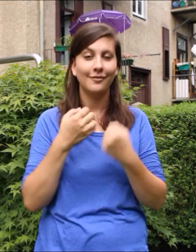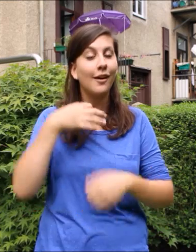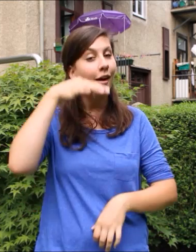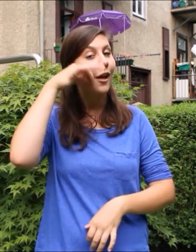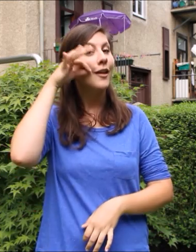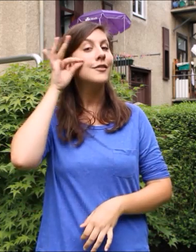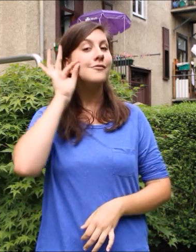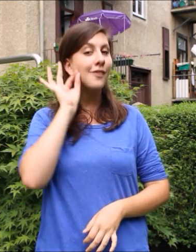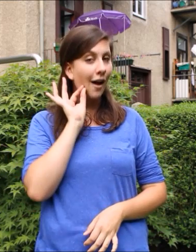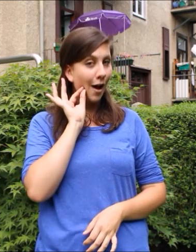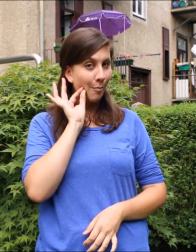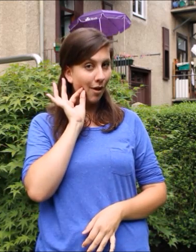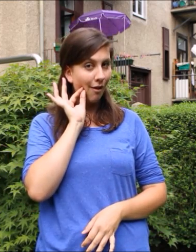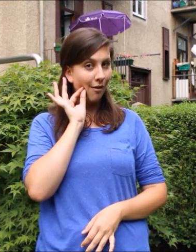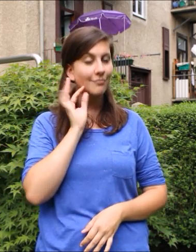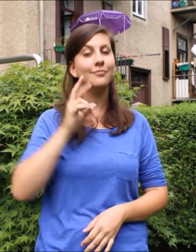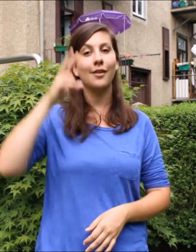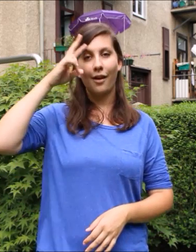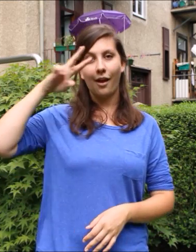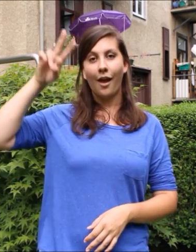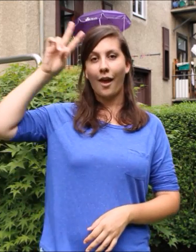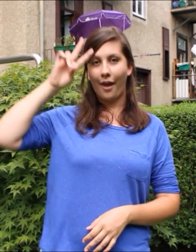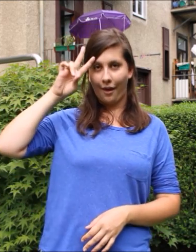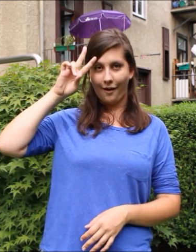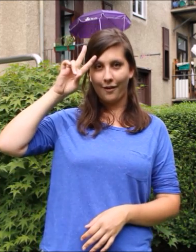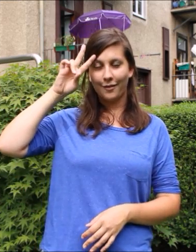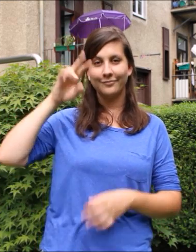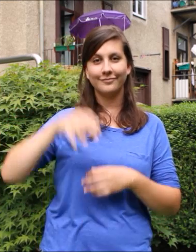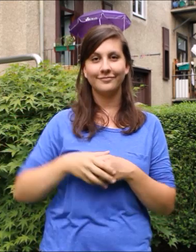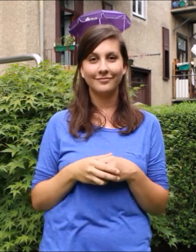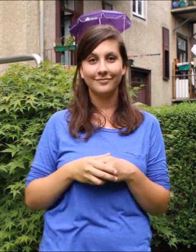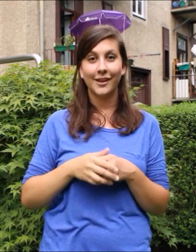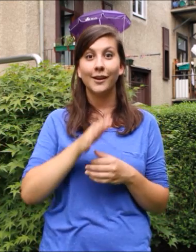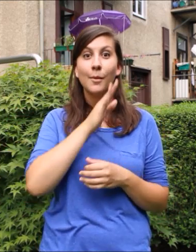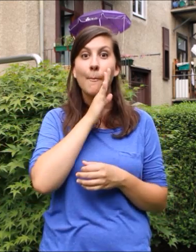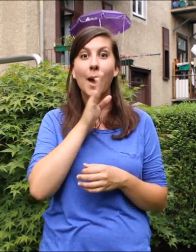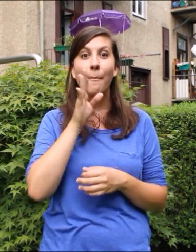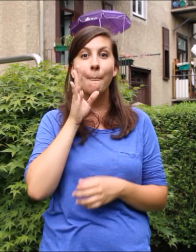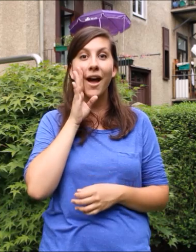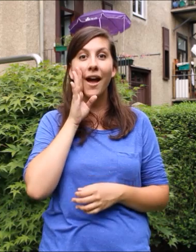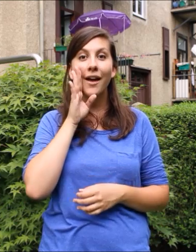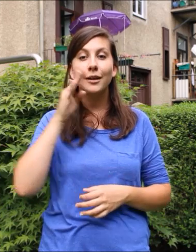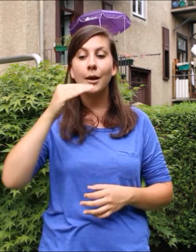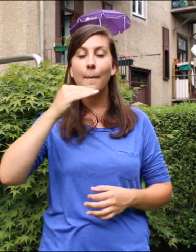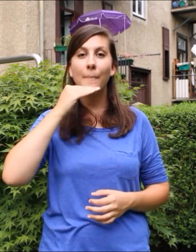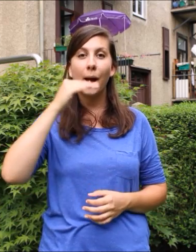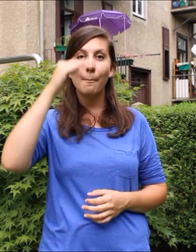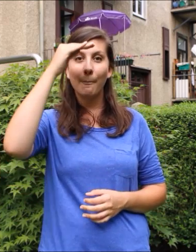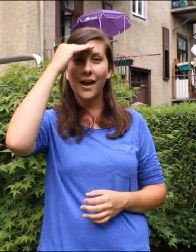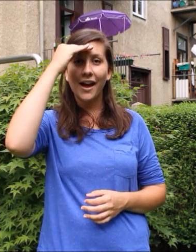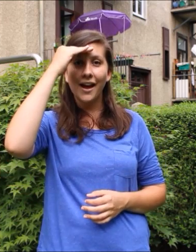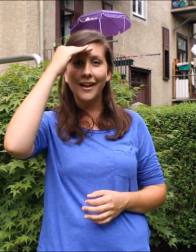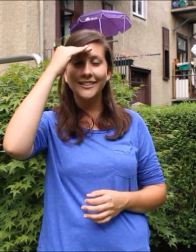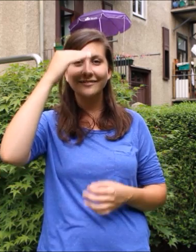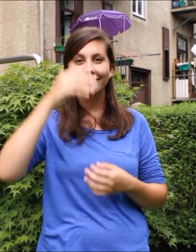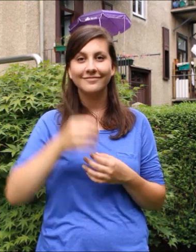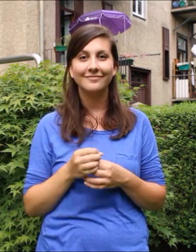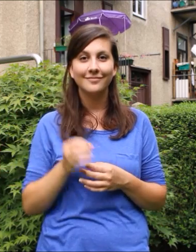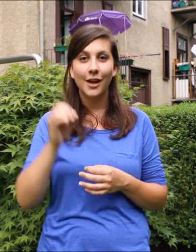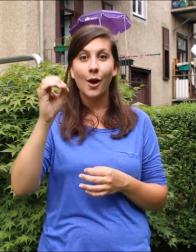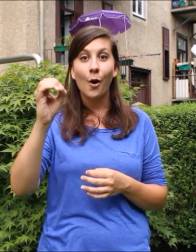Das heißt Arme, das heißt Herr Das heißt Mama, das ist Papa